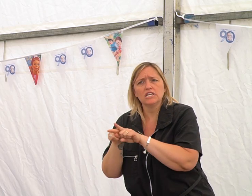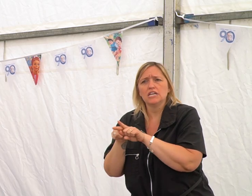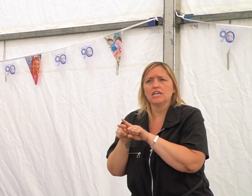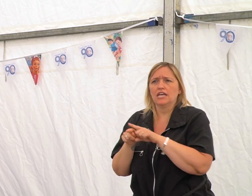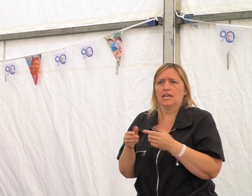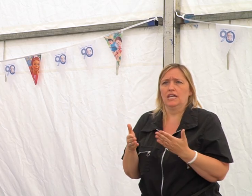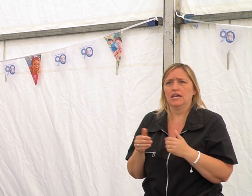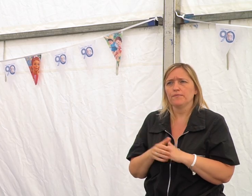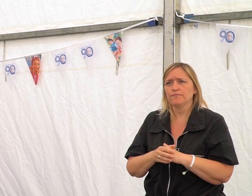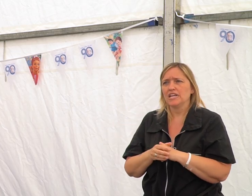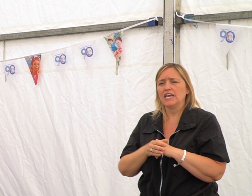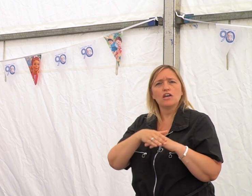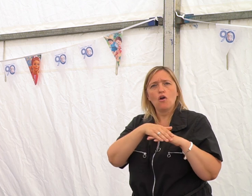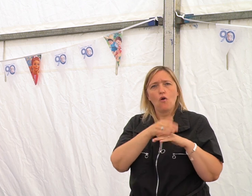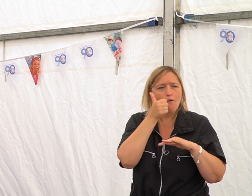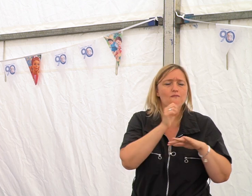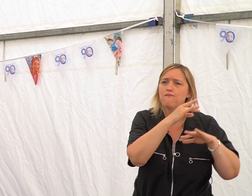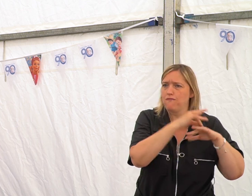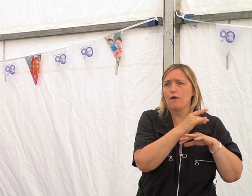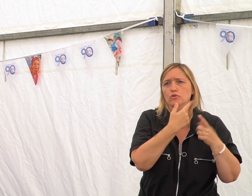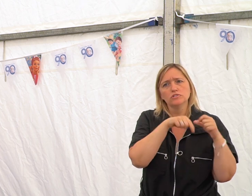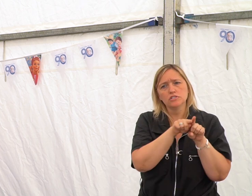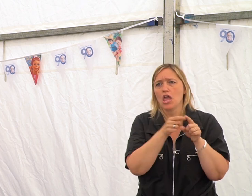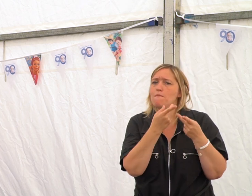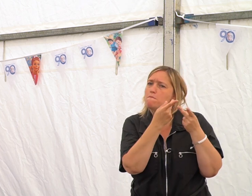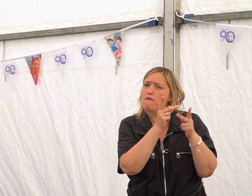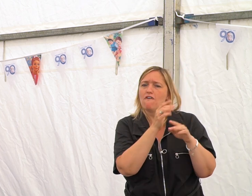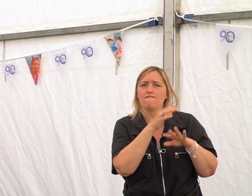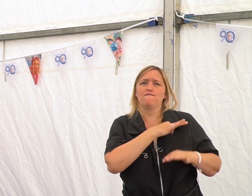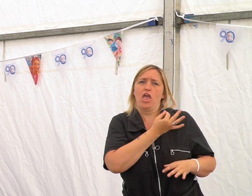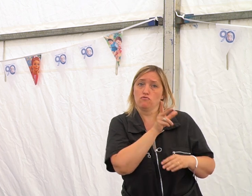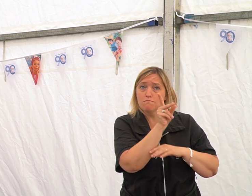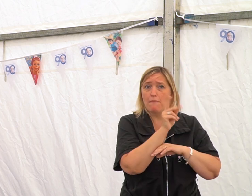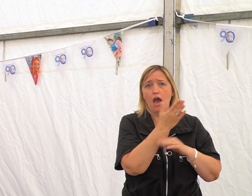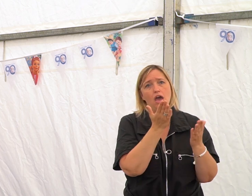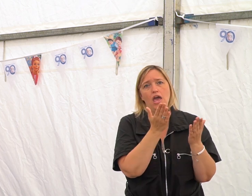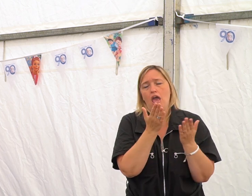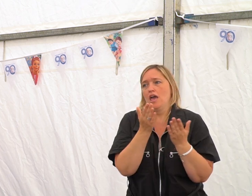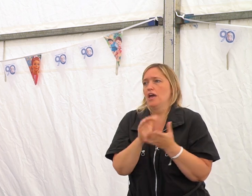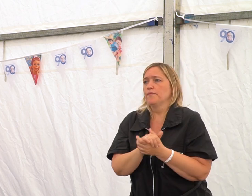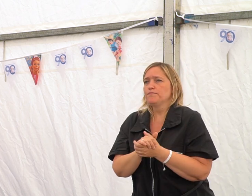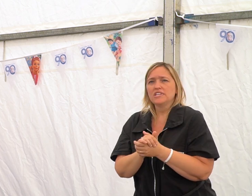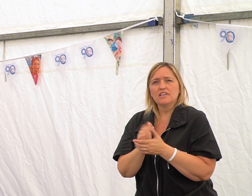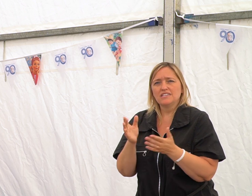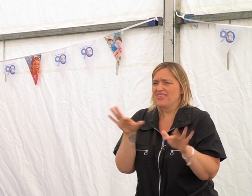et ses petites filles peuvent être fiers de leur papa. Il a fait un travail extraordinaire. Il prenait tout ça à